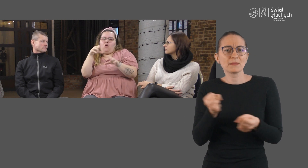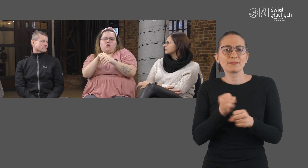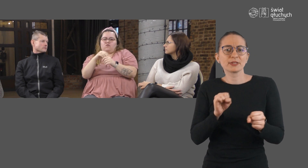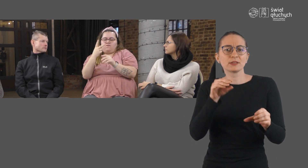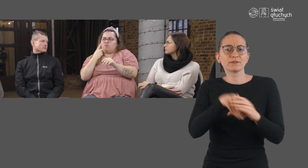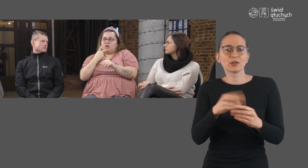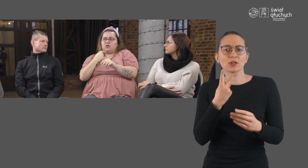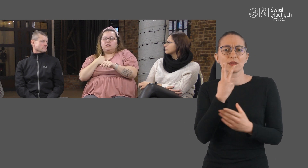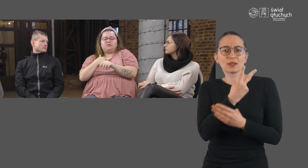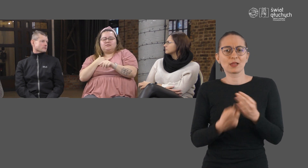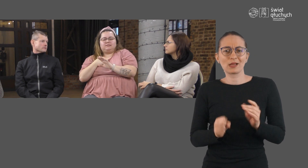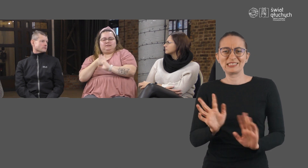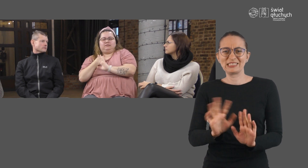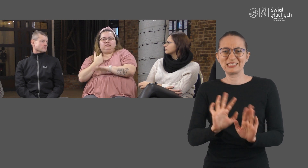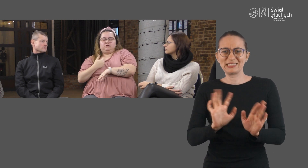że